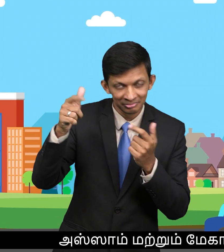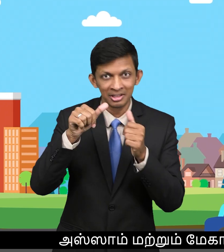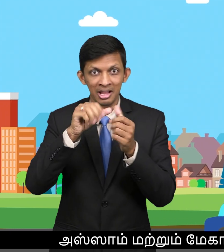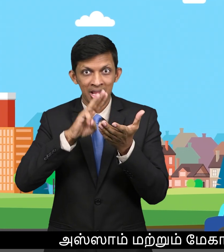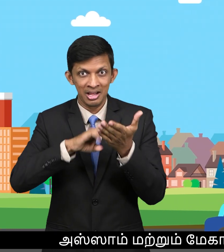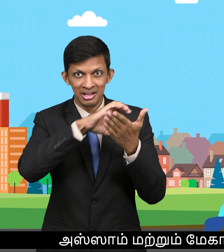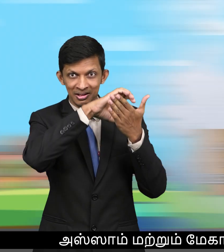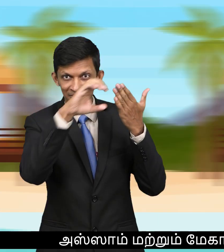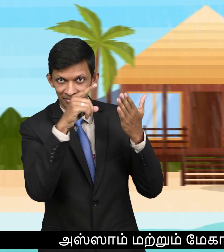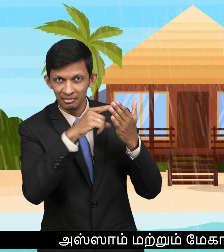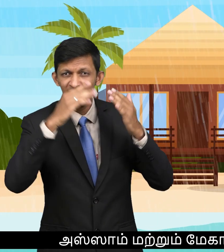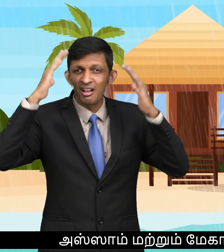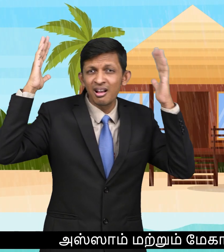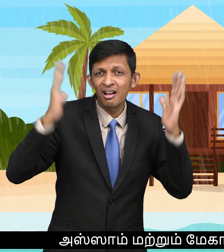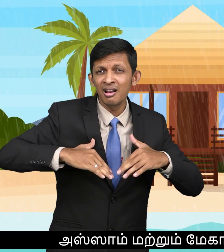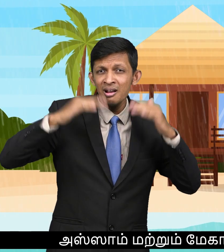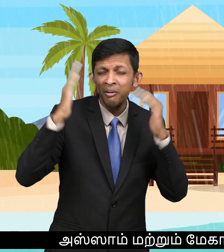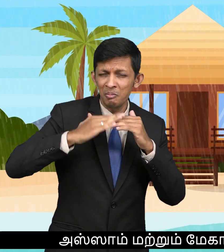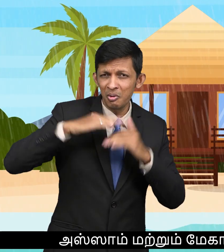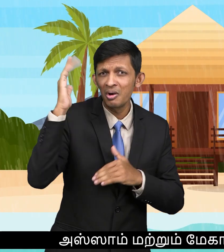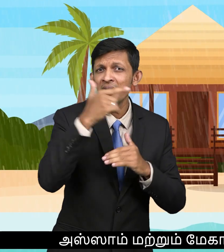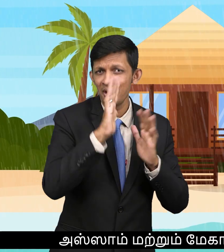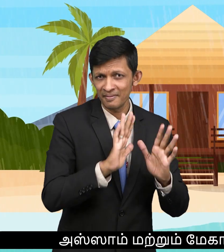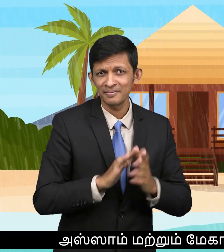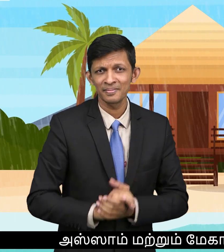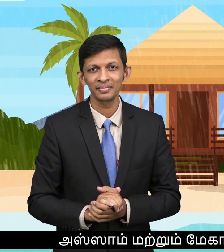அசாம் மற்றும் மேகாலயாவில் அதிக மழை பெய்யும்.